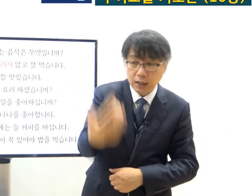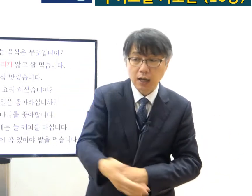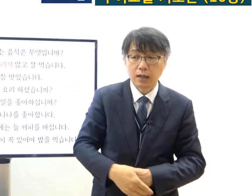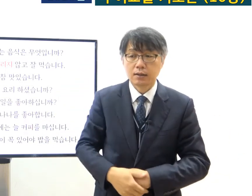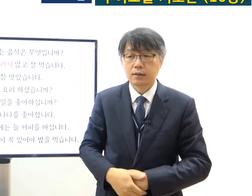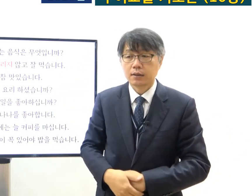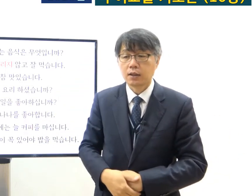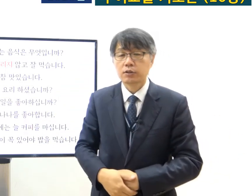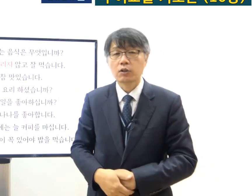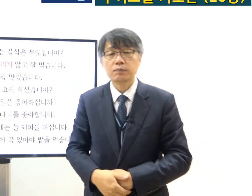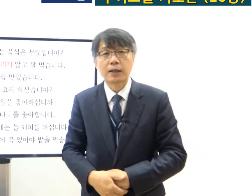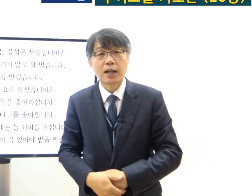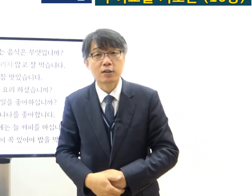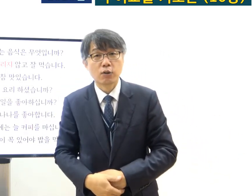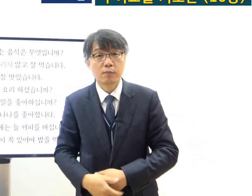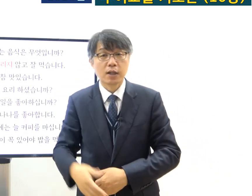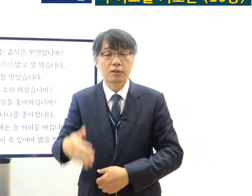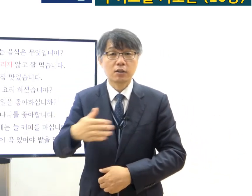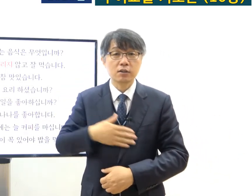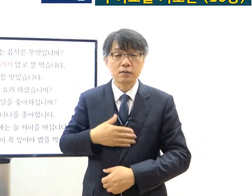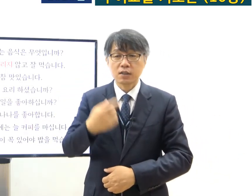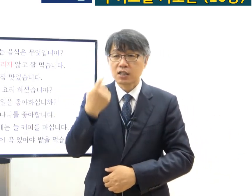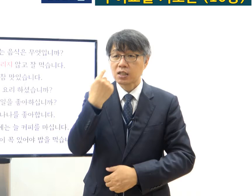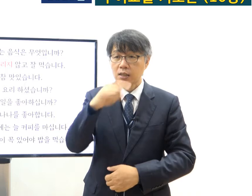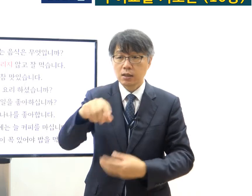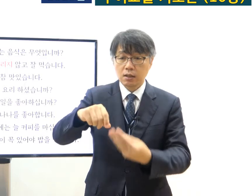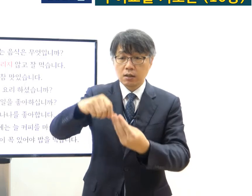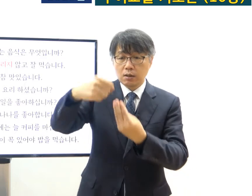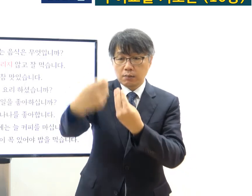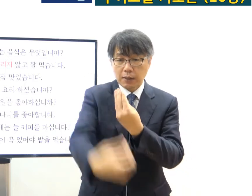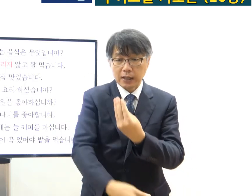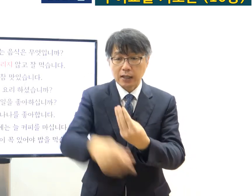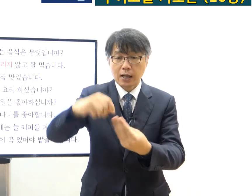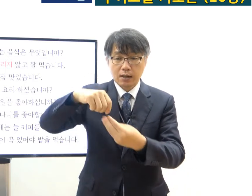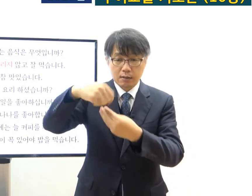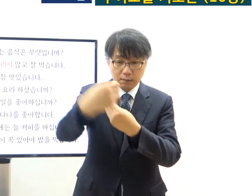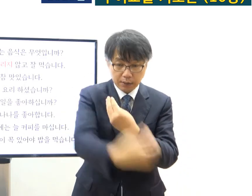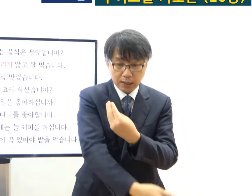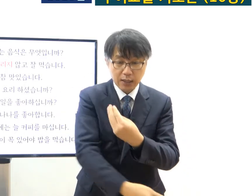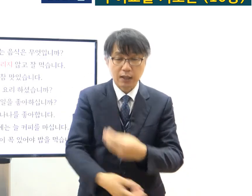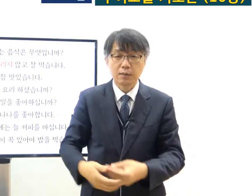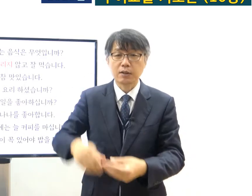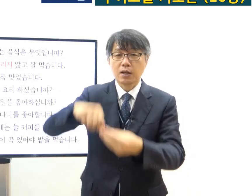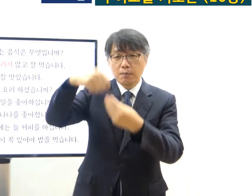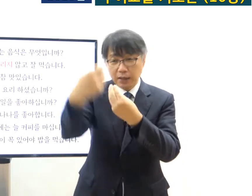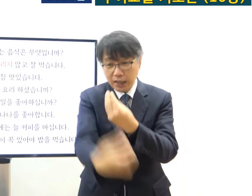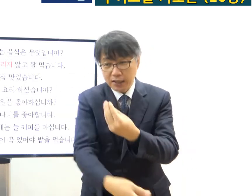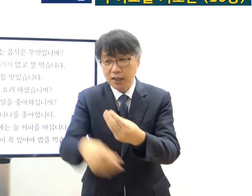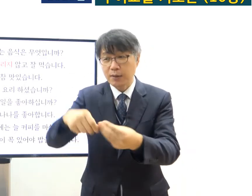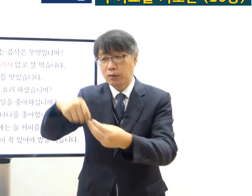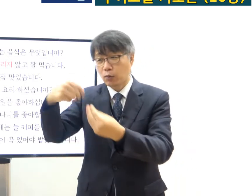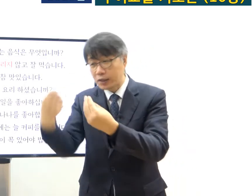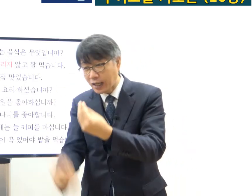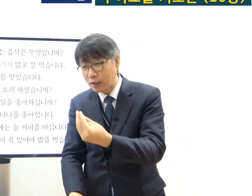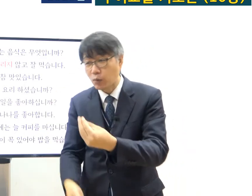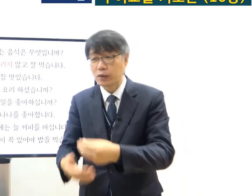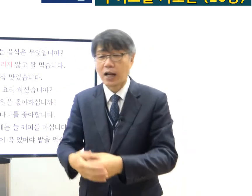좋아하십니까? 저는 바나나를 좋아합니다. 저는 바나나. 아니면 바나나 이렇게만 해도 노란색 안 해도 다